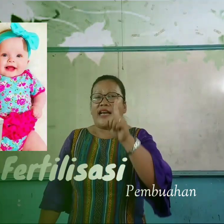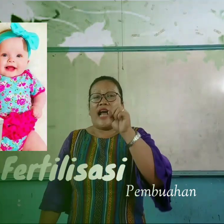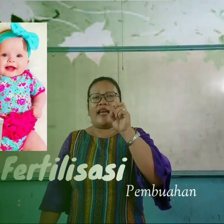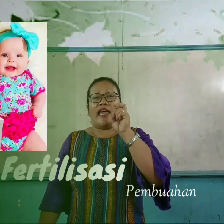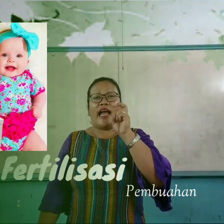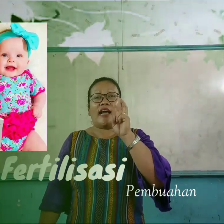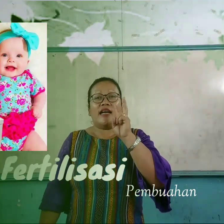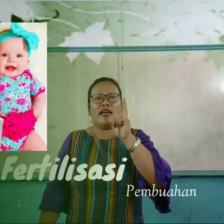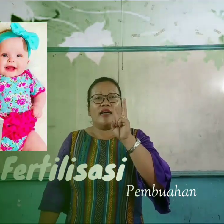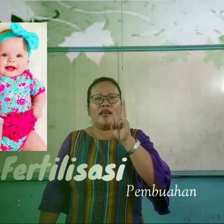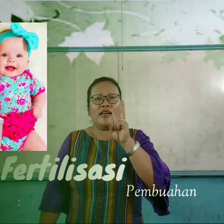ada yang